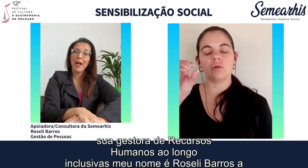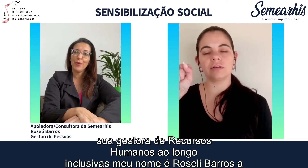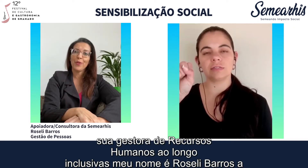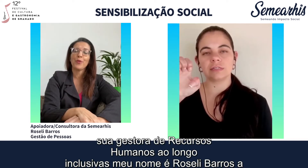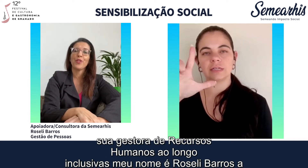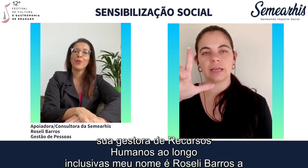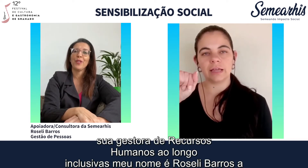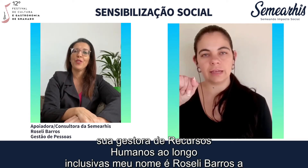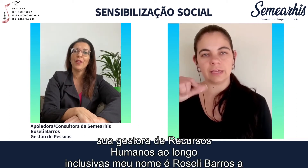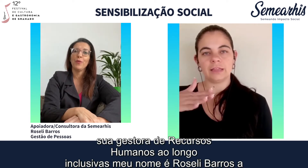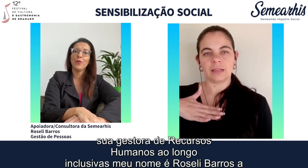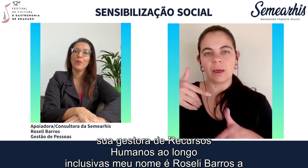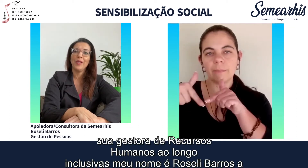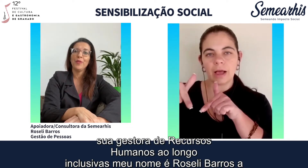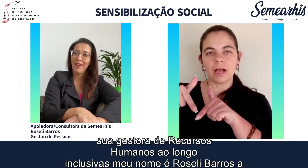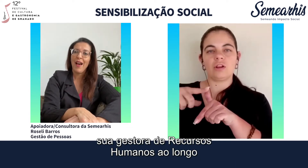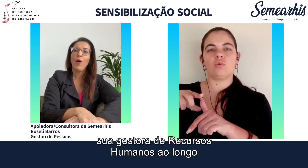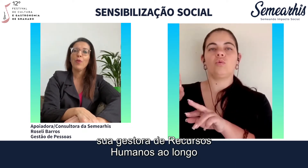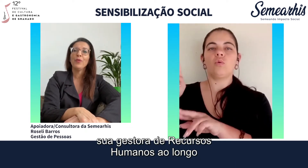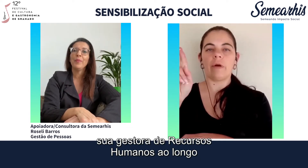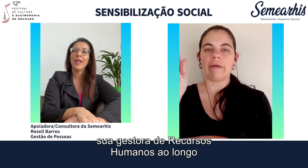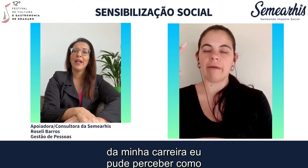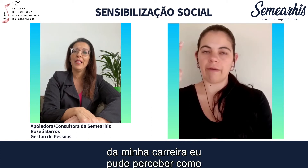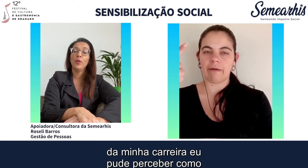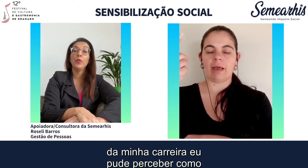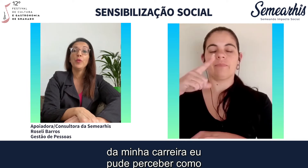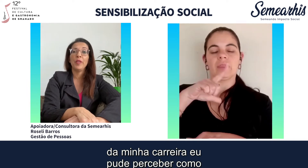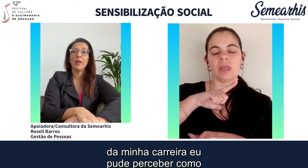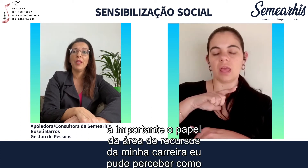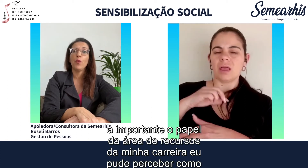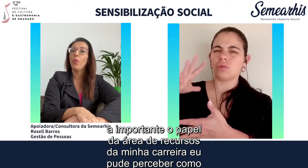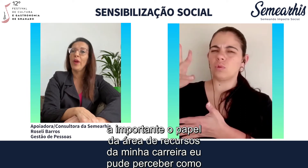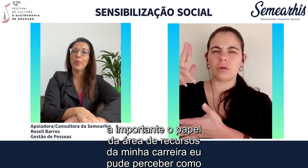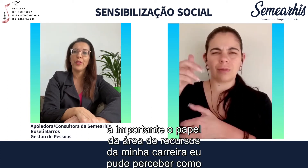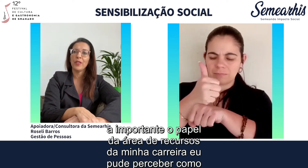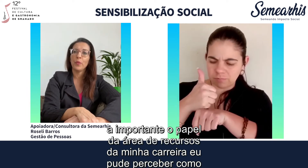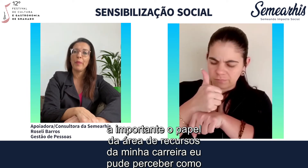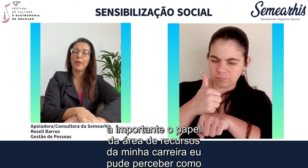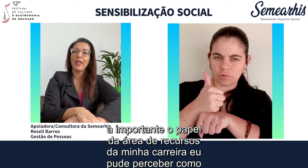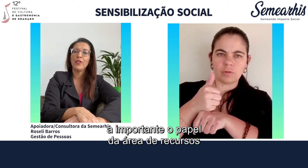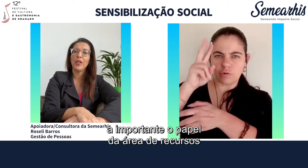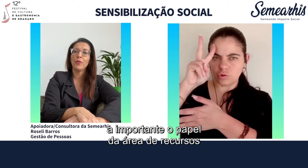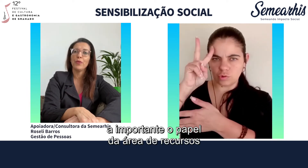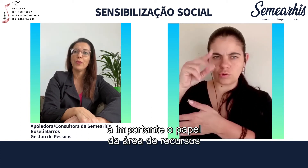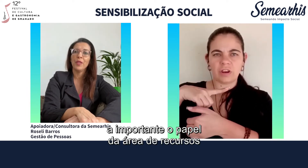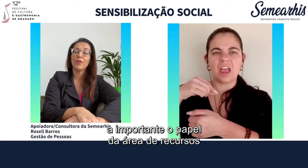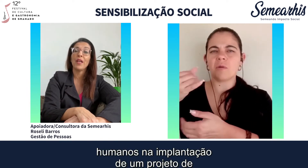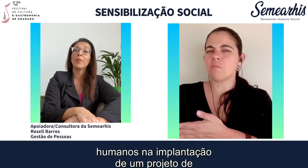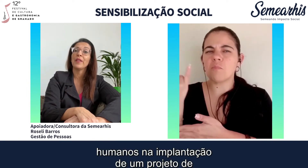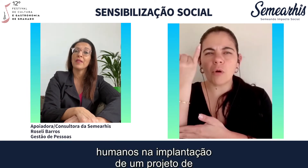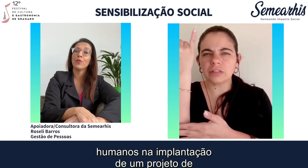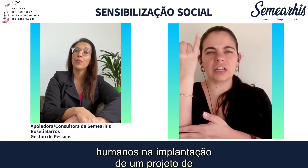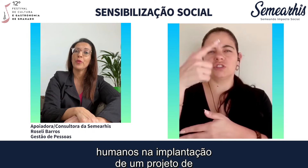Roseli Barros, eu sou gestora de recursos humanos. Ao longo da minha carreira, eu pude perceber como é importante o papel da área de recursos humanos